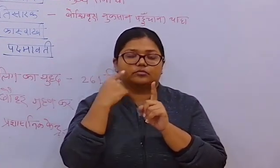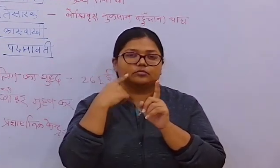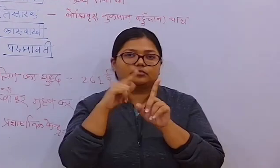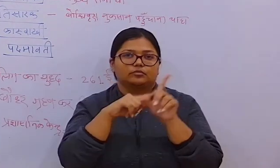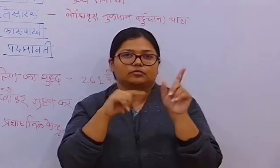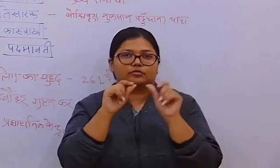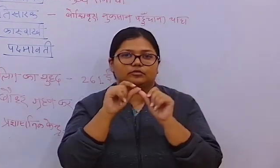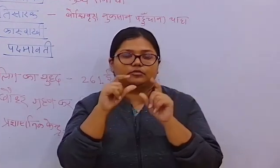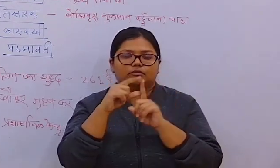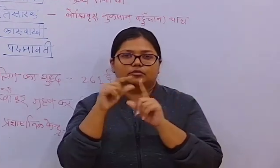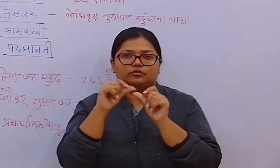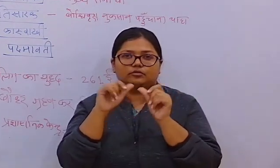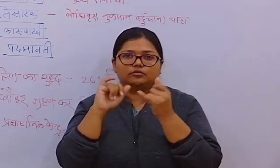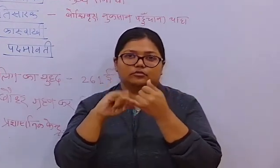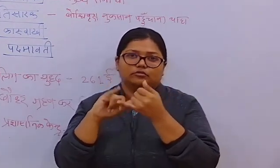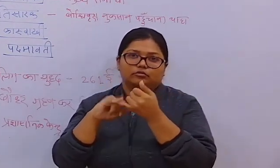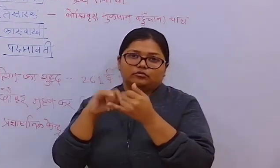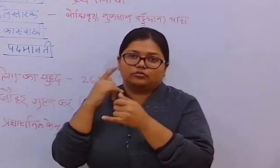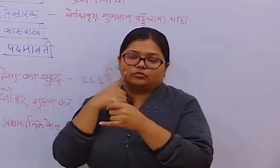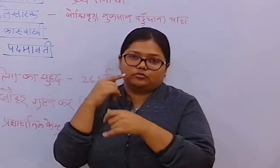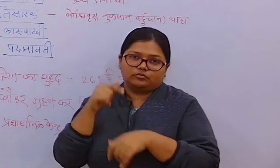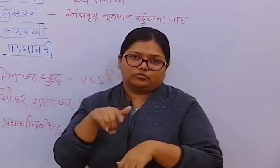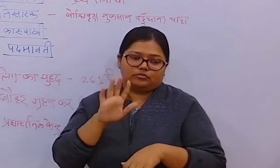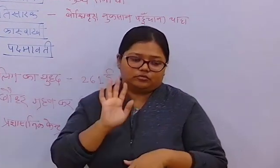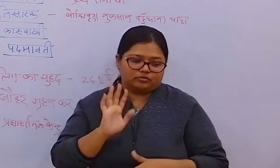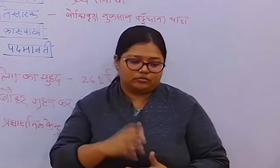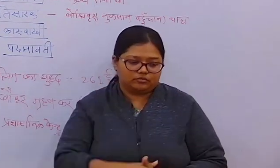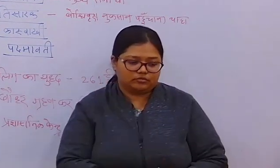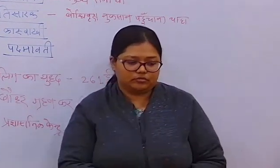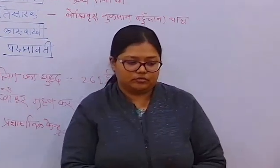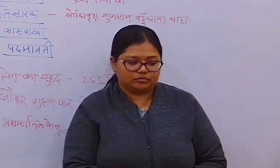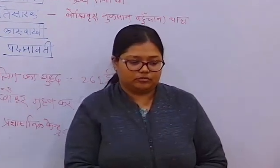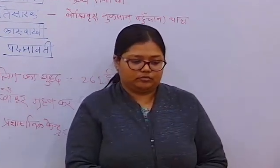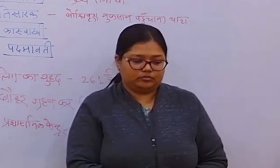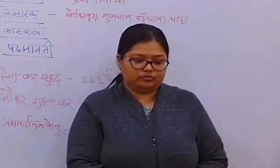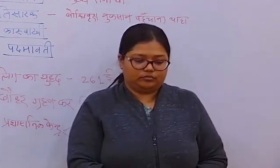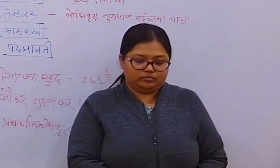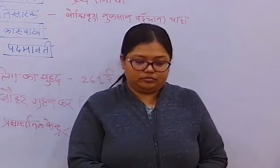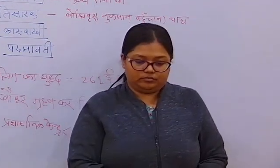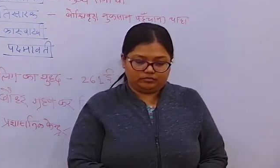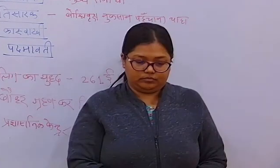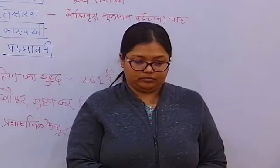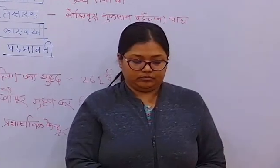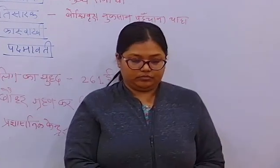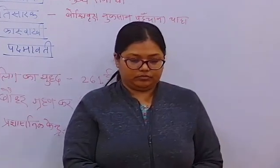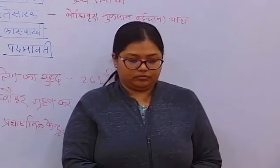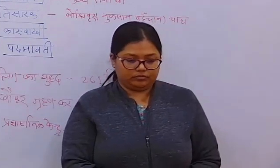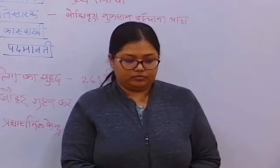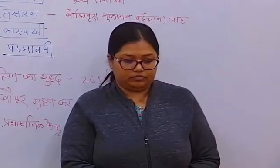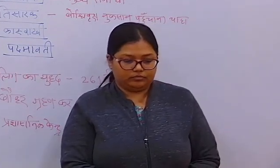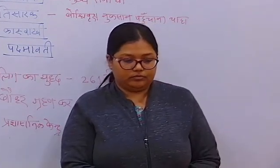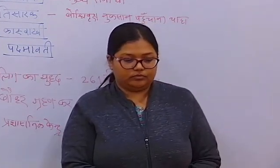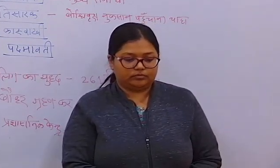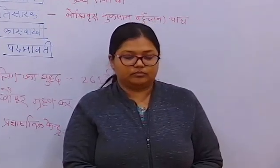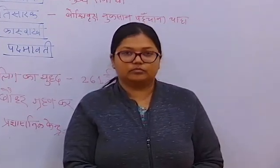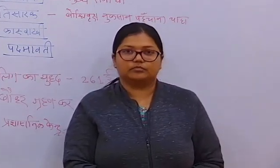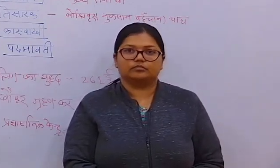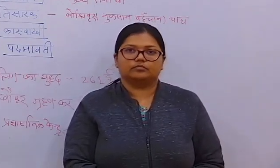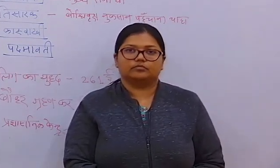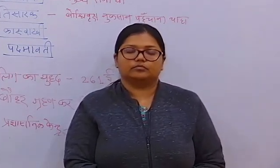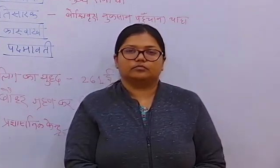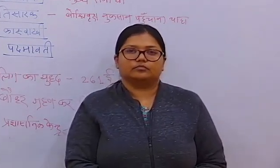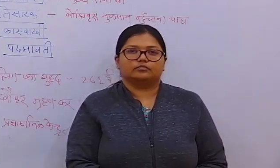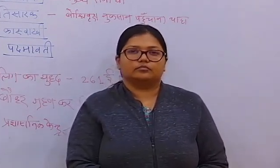राजा का उल्लेख बराबर की गुफाओं में मिलता है, पियादासी राजा का उल्लेख बराबर की गुफाओं